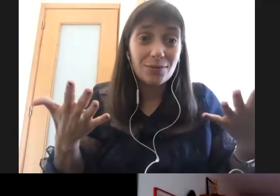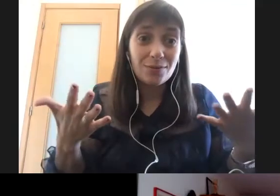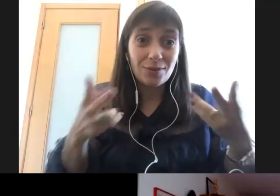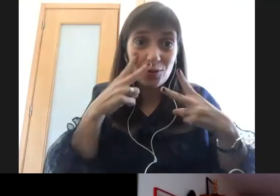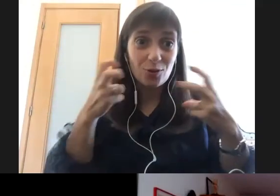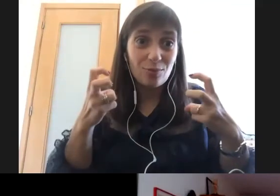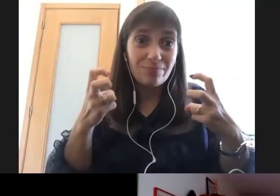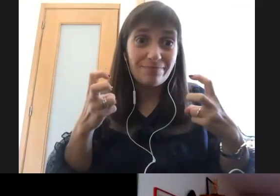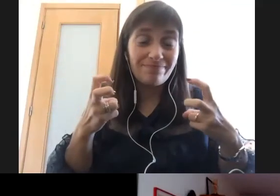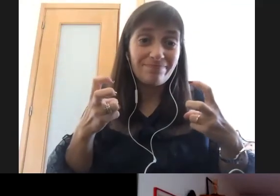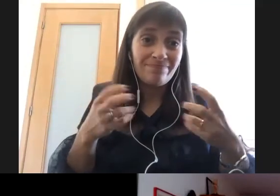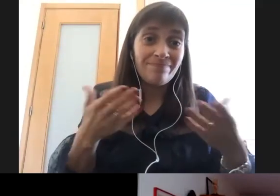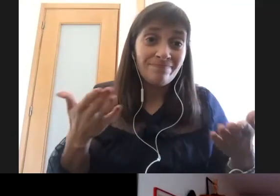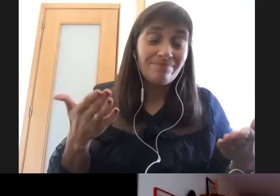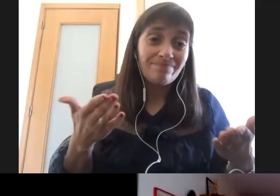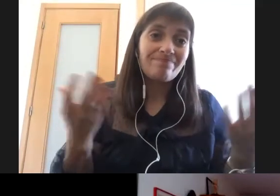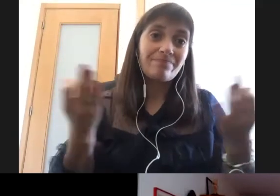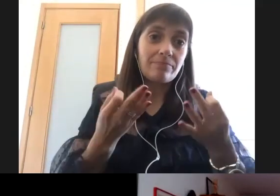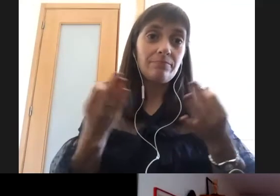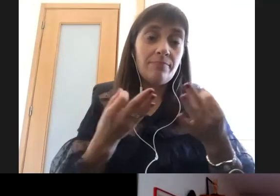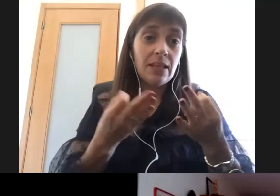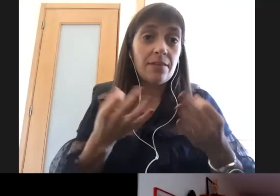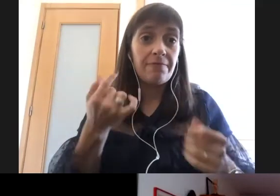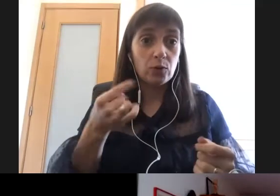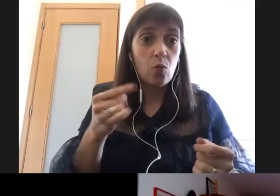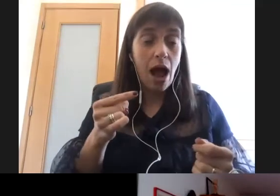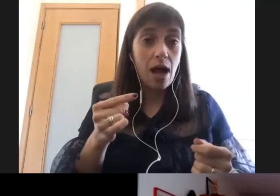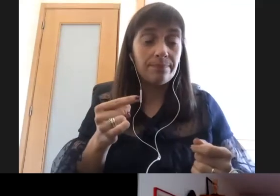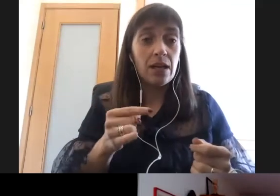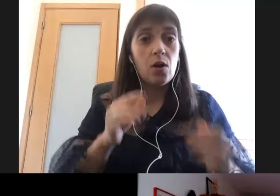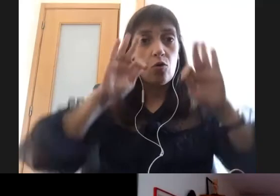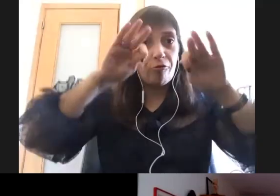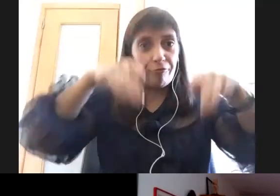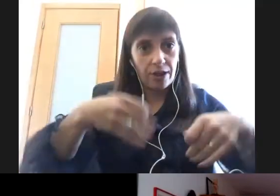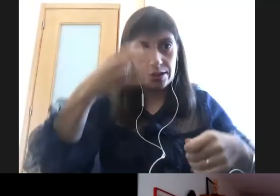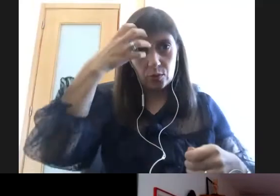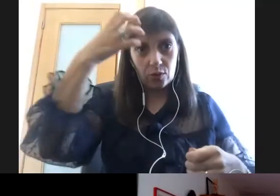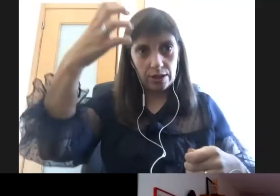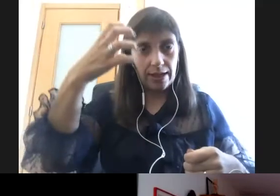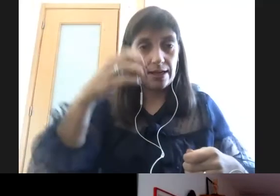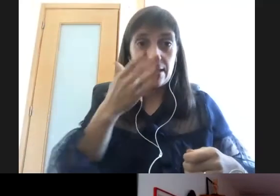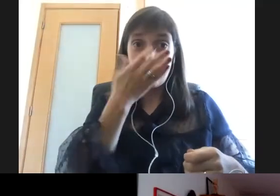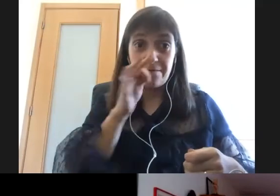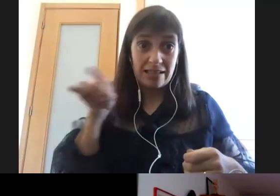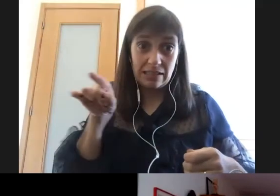e há a queda da monarquia do antigo regime na França,